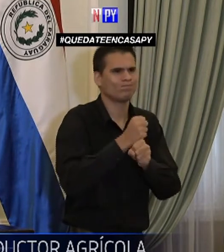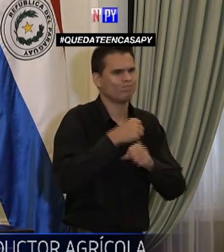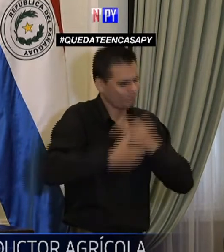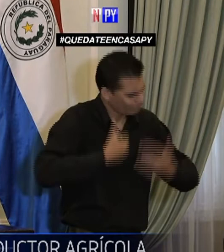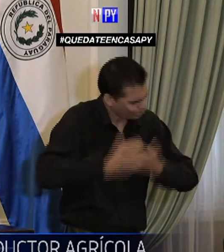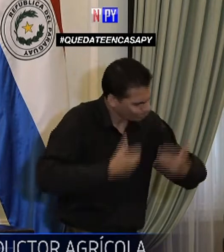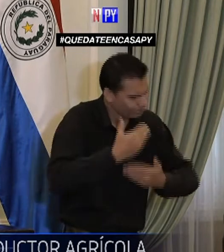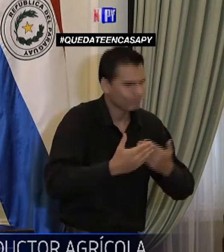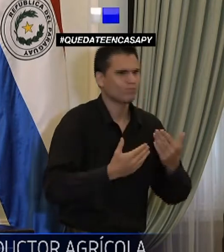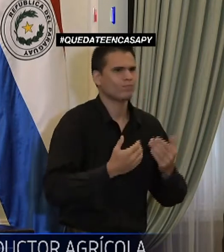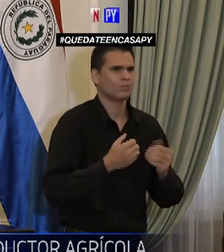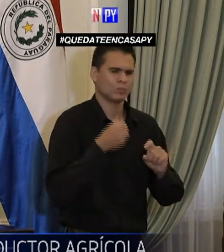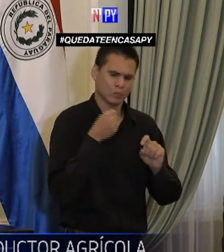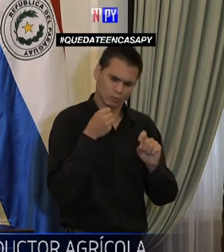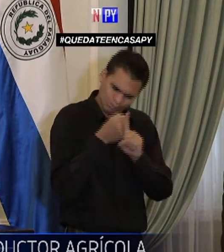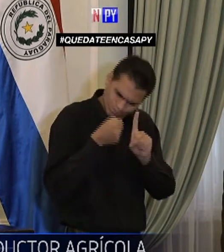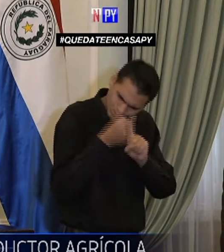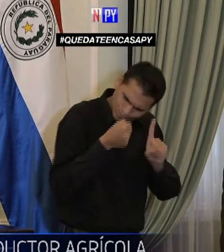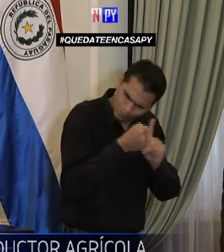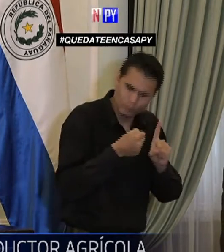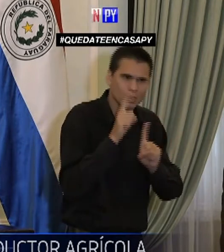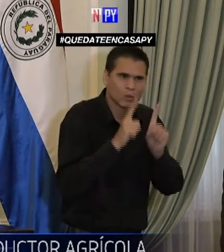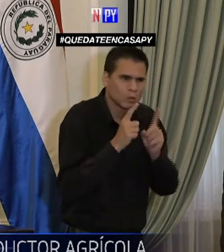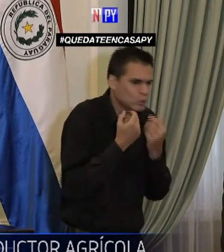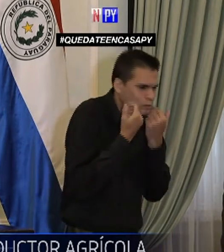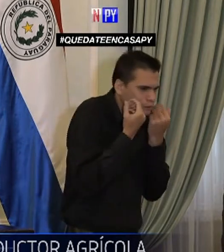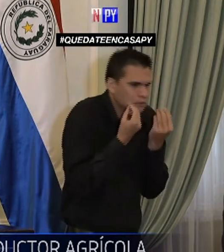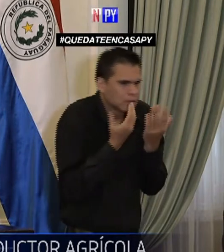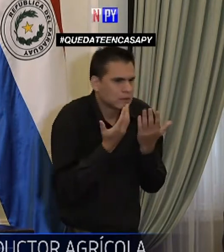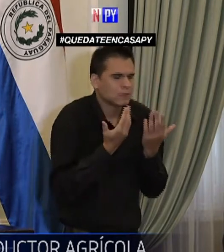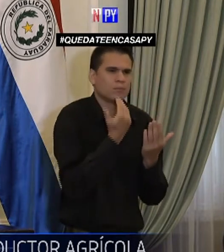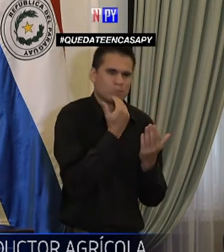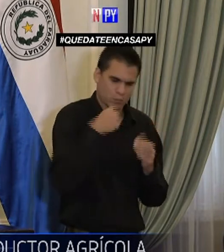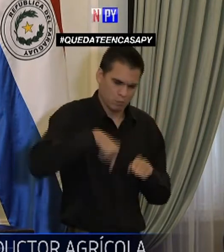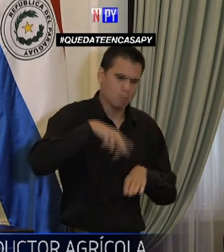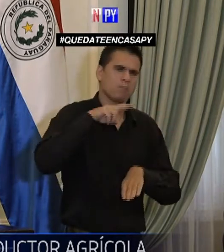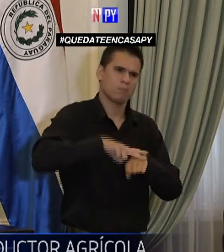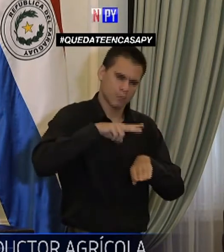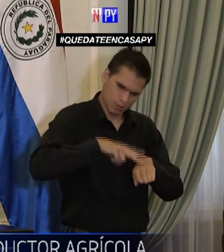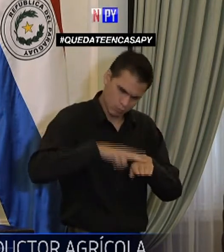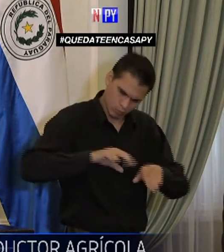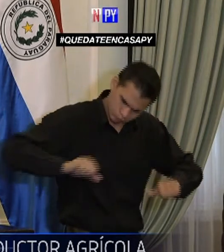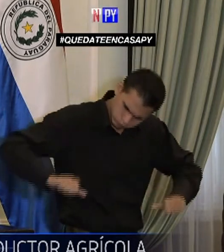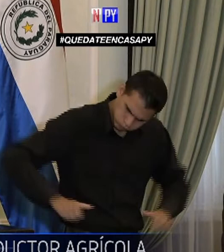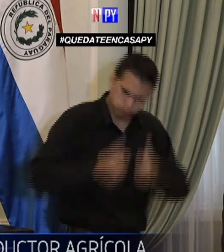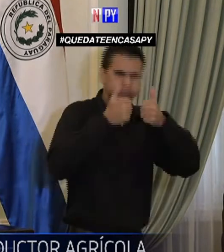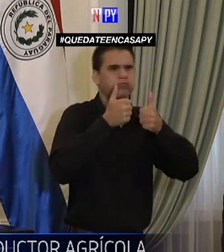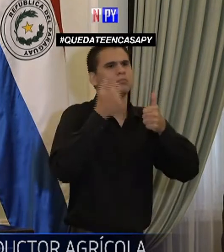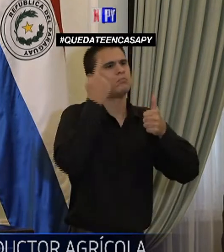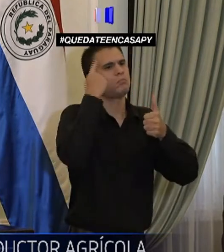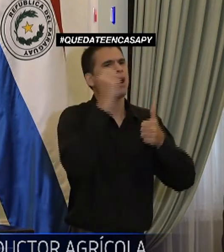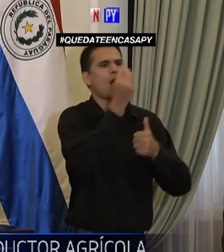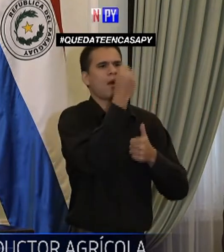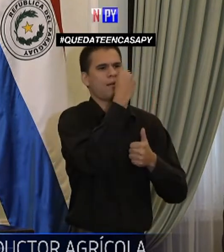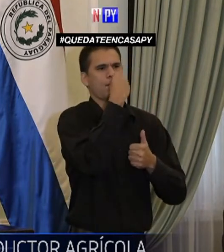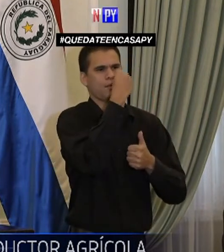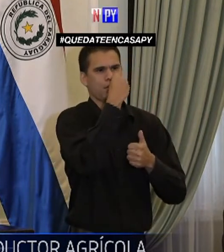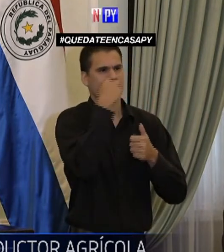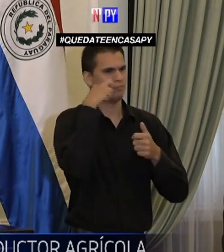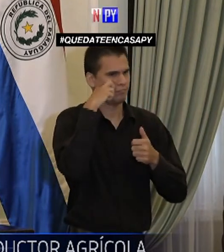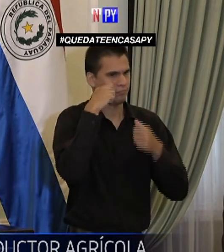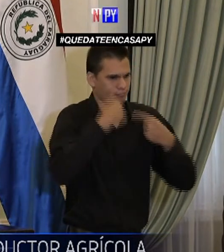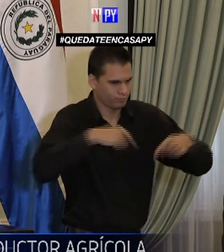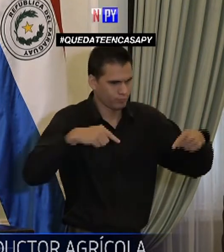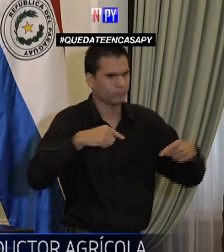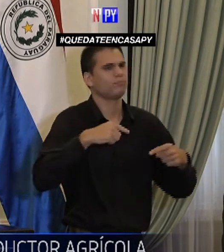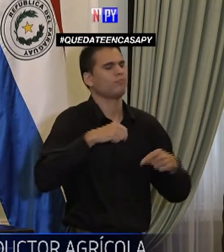mucho miedo, ¿no? Pero al Paraguay le va a levantar la cadena de alimentos, eso sabemos, estamos seguros,